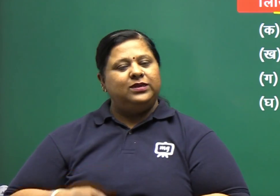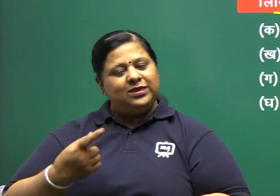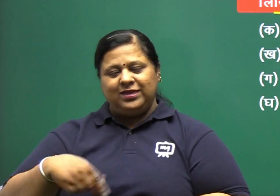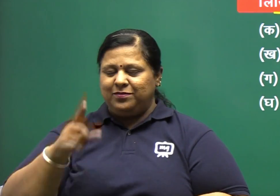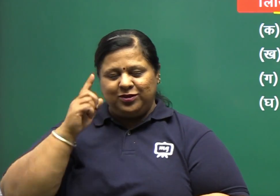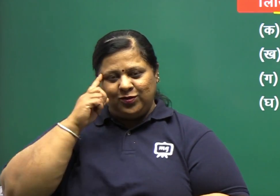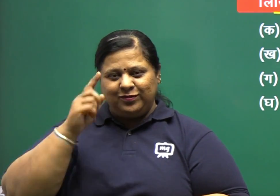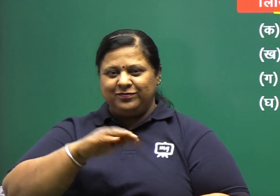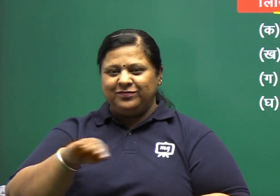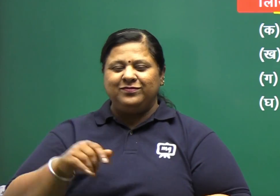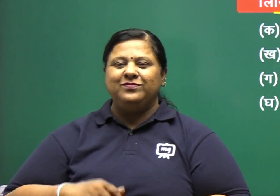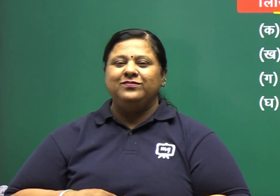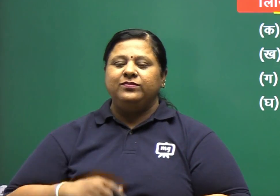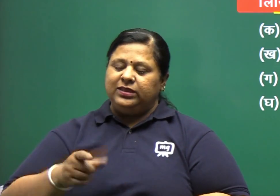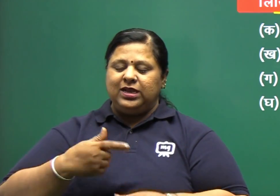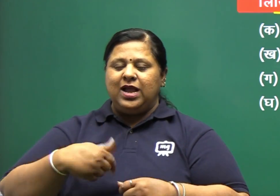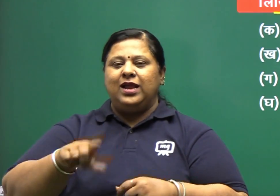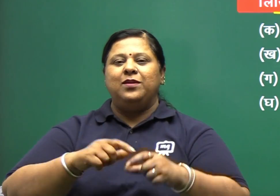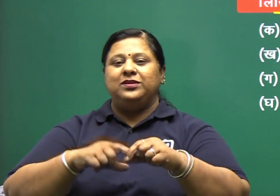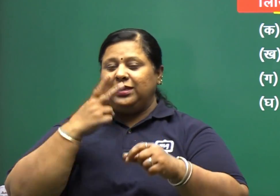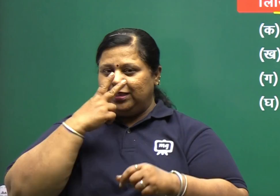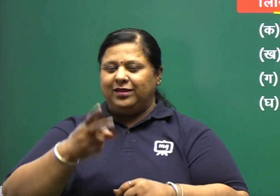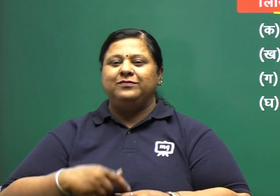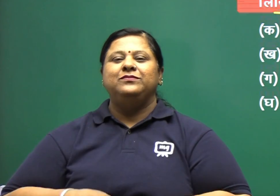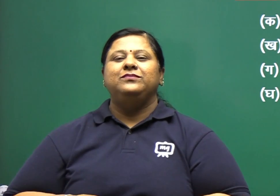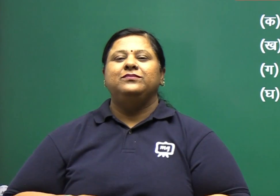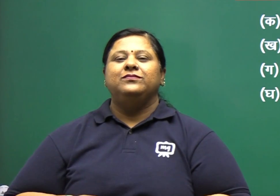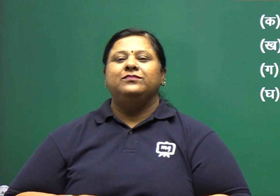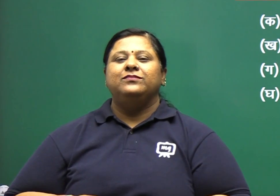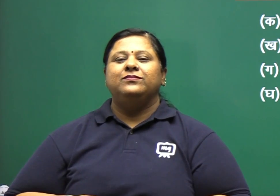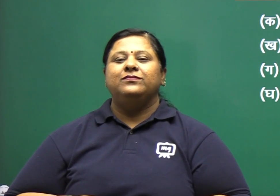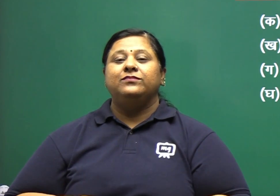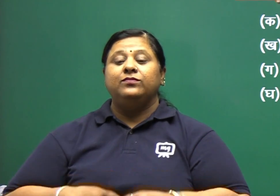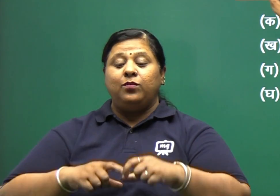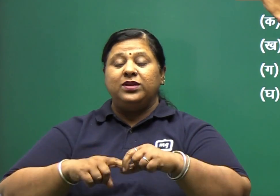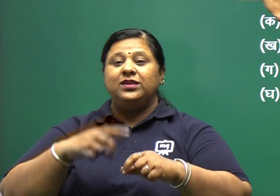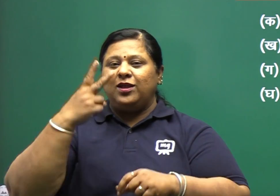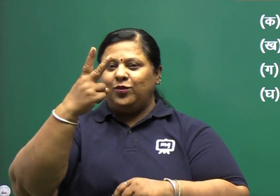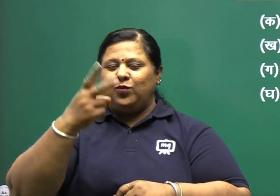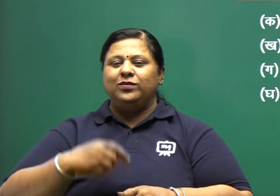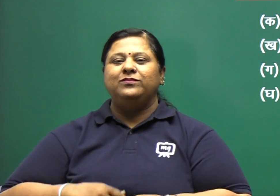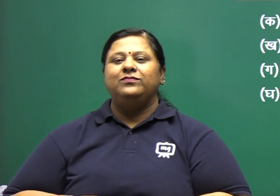ठीक है बच्चों, आगे का प्रश्न देखते हैं। प्रश्न संख्या 2,